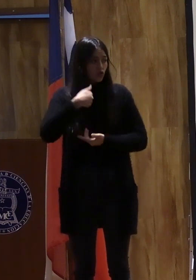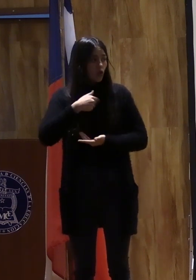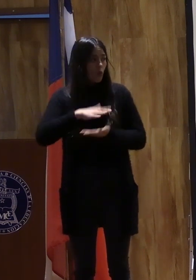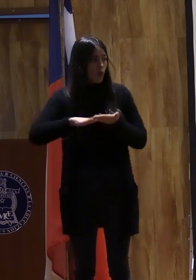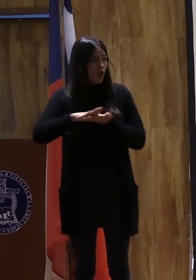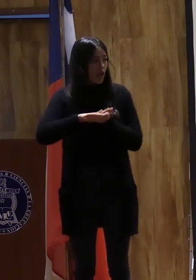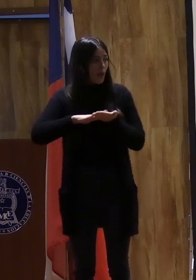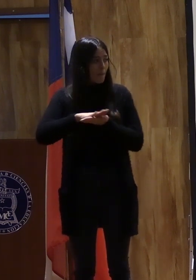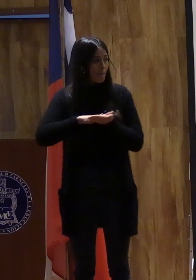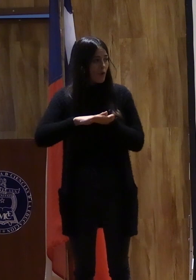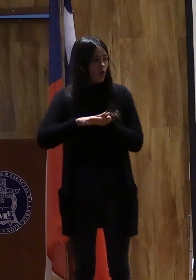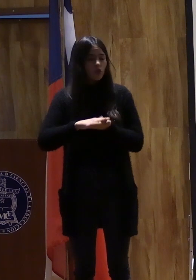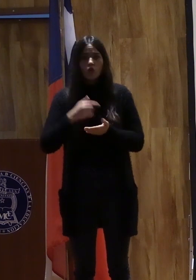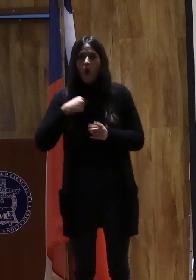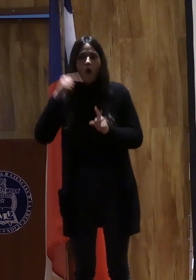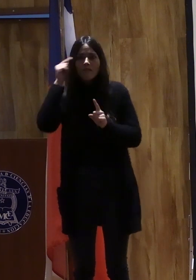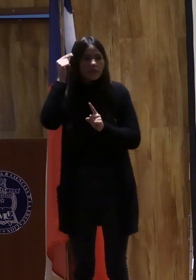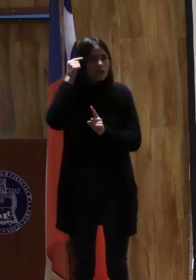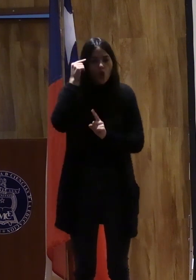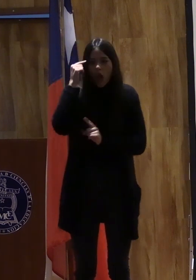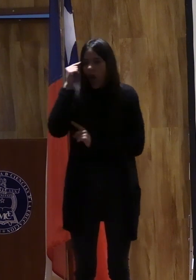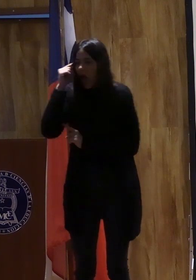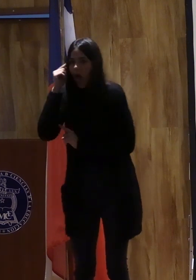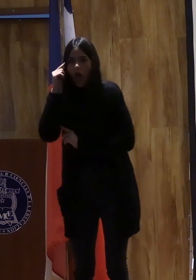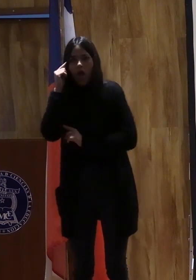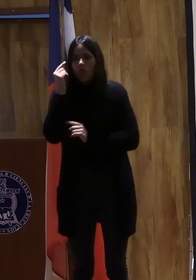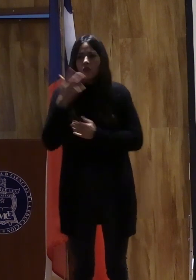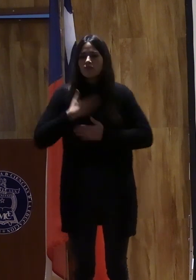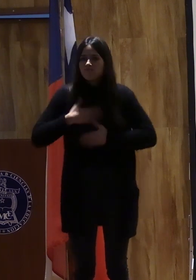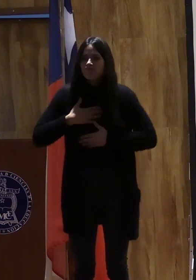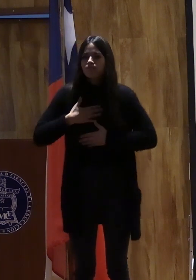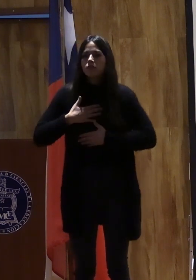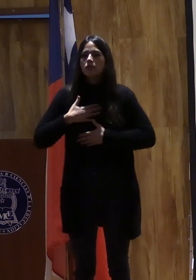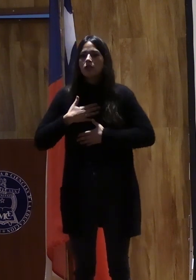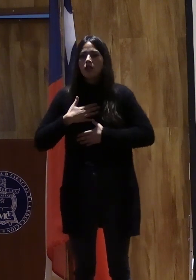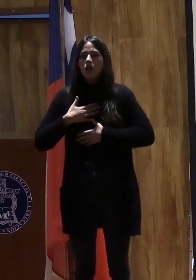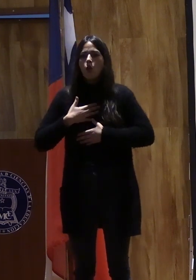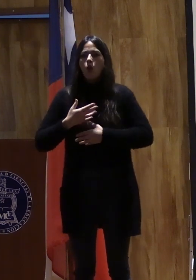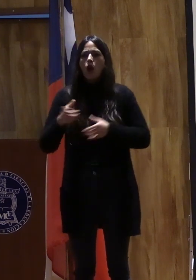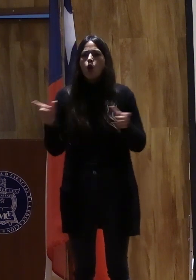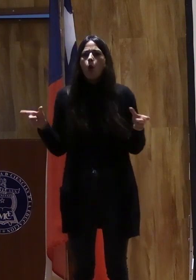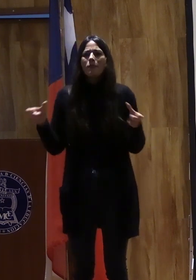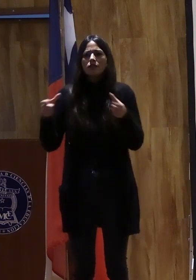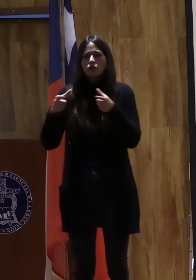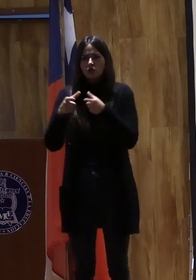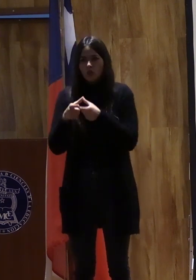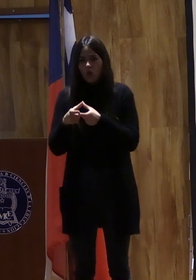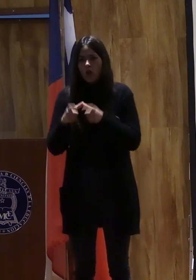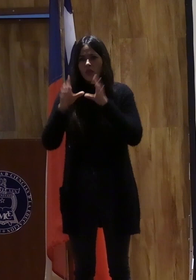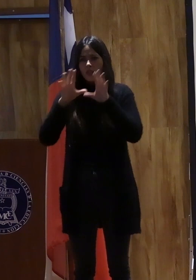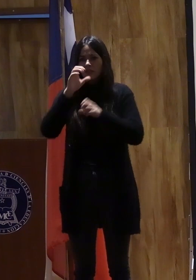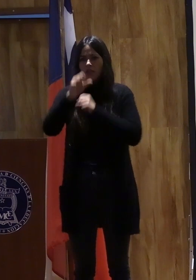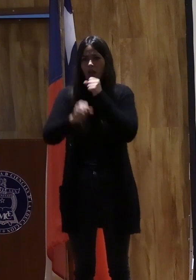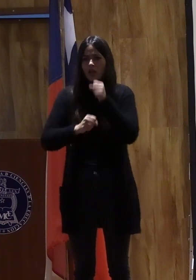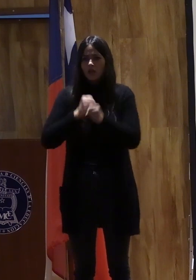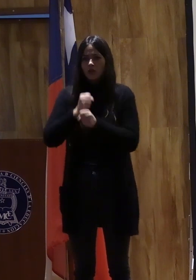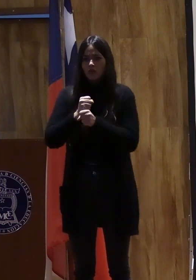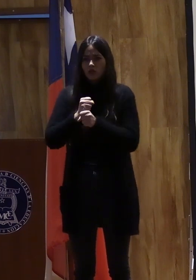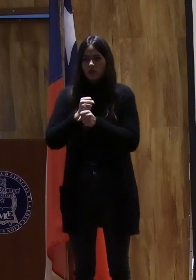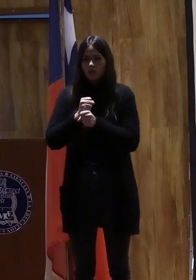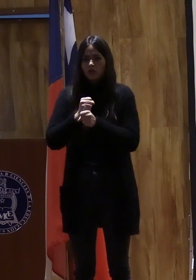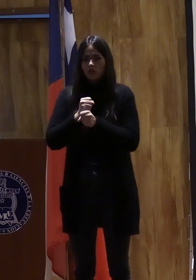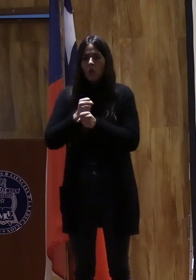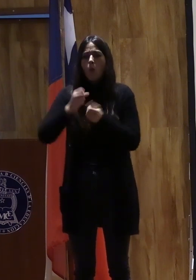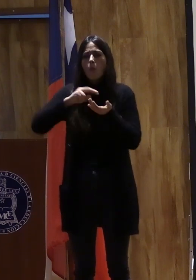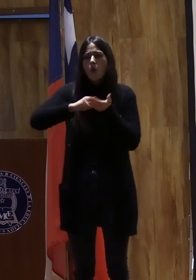menos ando obsesionado con el hecho de que no se va a crear una comisión para que en unos 10 años más estudie el problema y